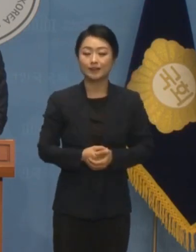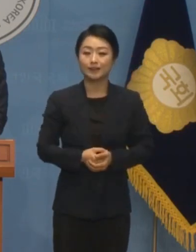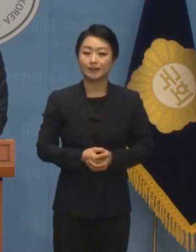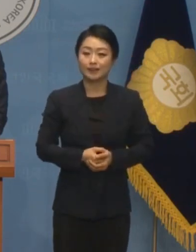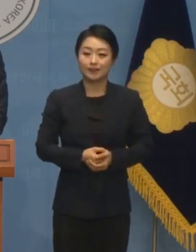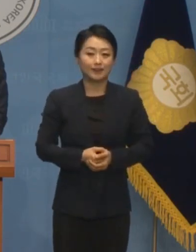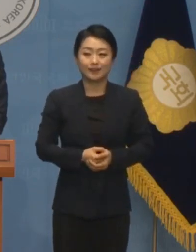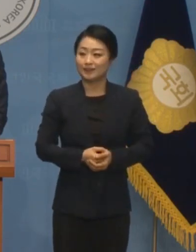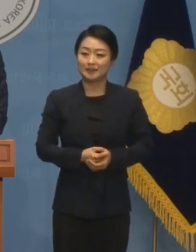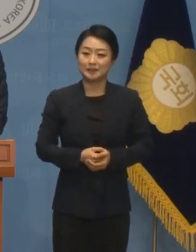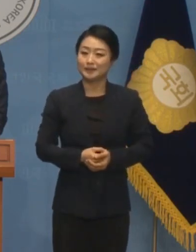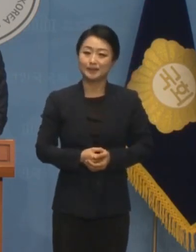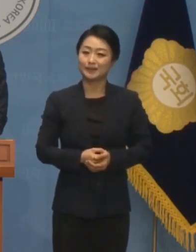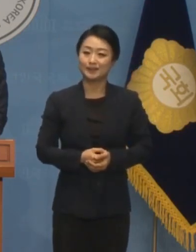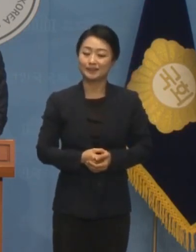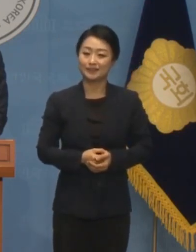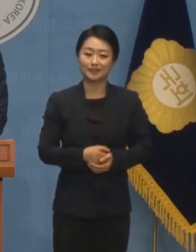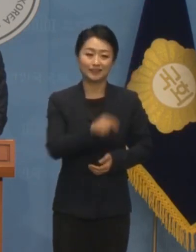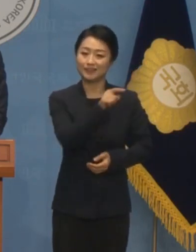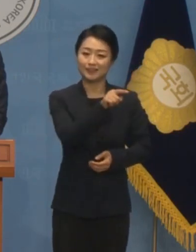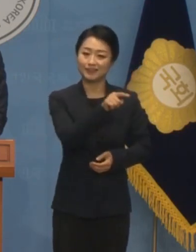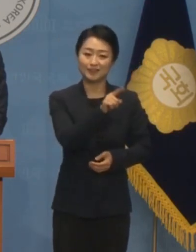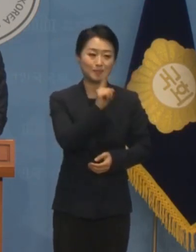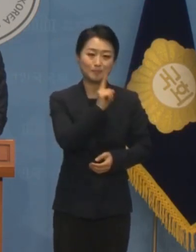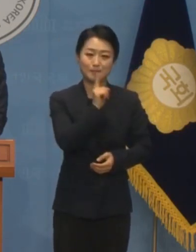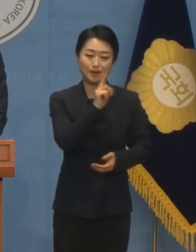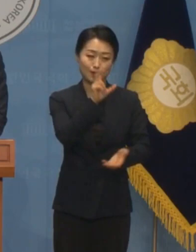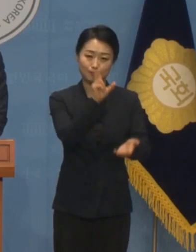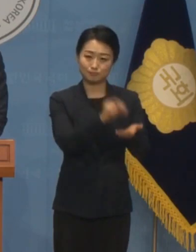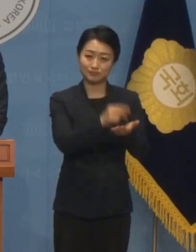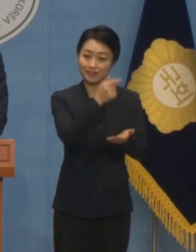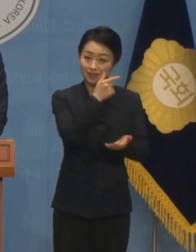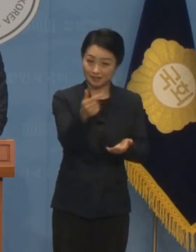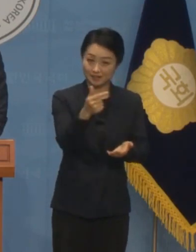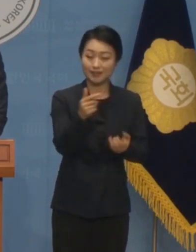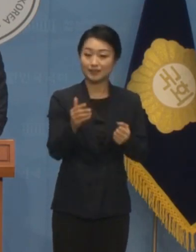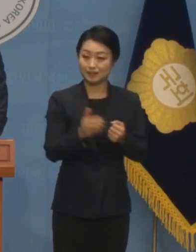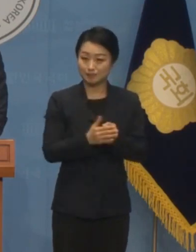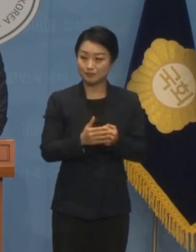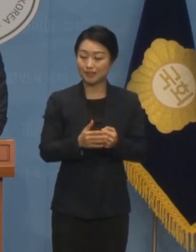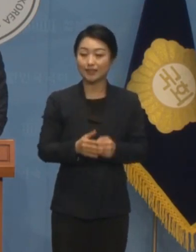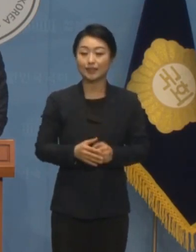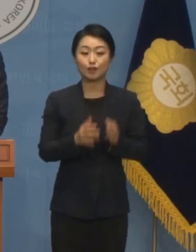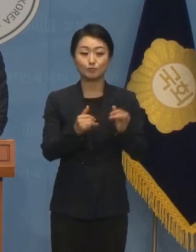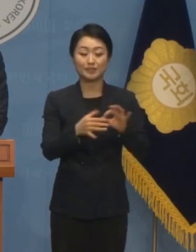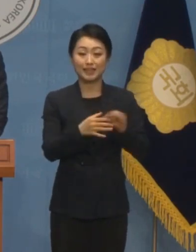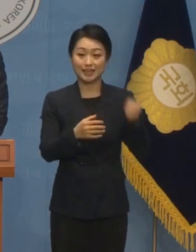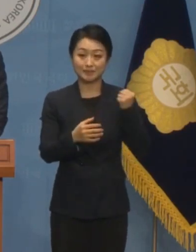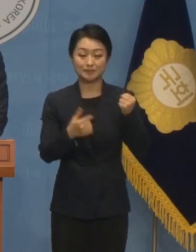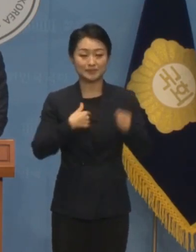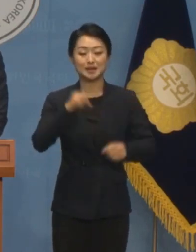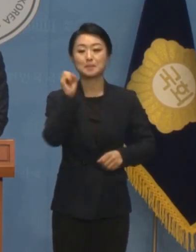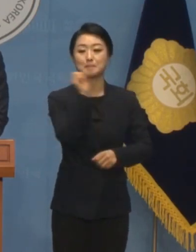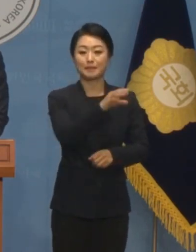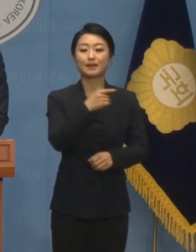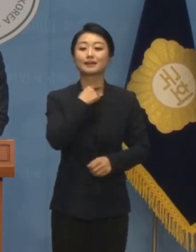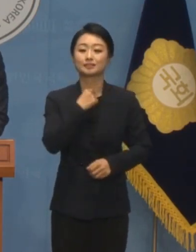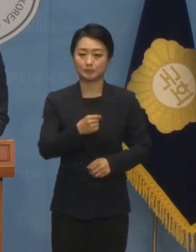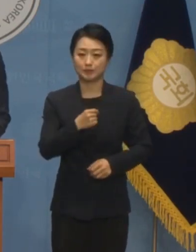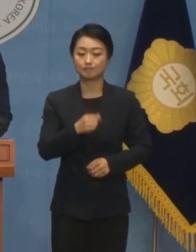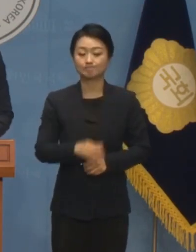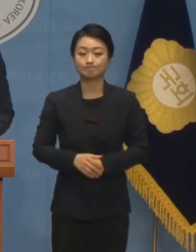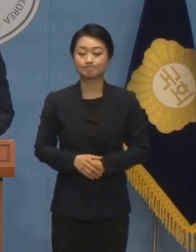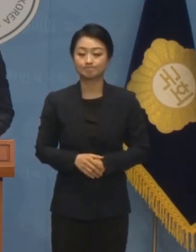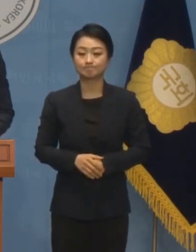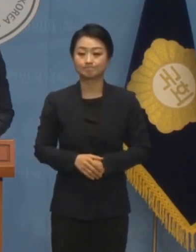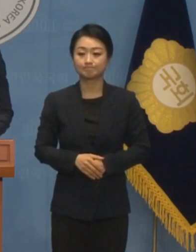도저히 이 발언만큼은 넘어갈 수 없다라는 생각에 잠시 국민의힘 측에 한마디 드리려고 이 자리에 서게 됐습니다.